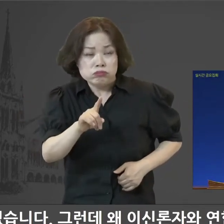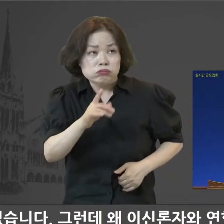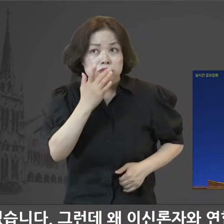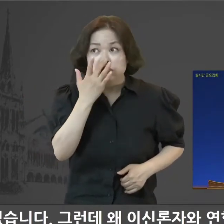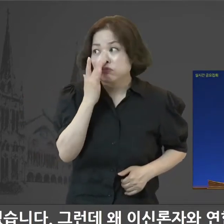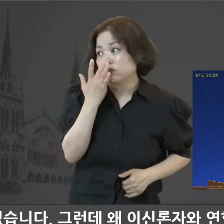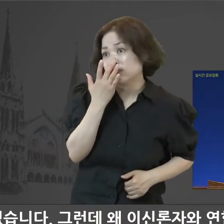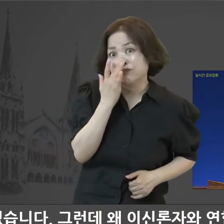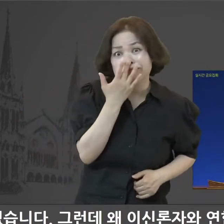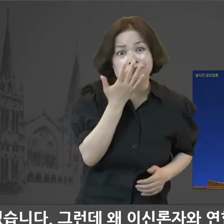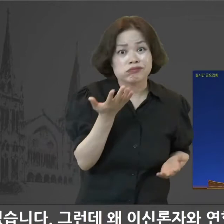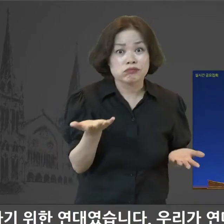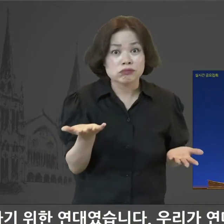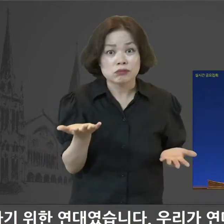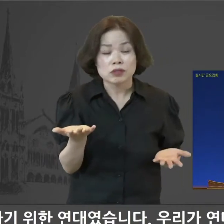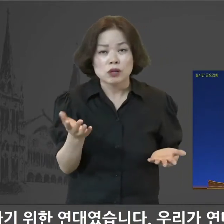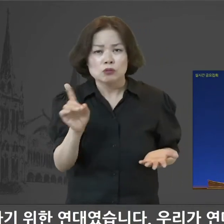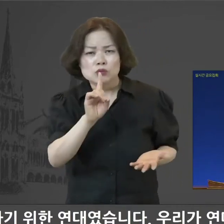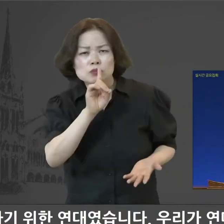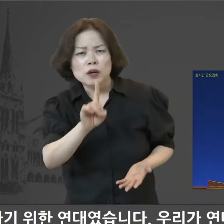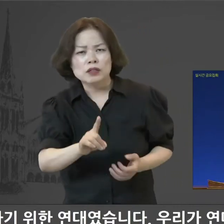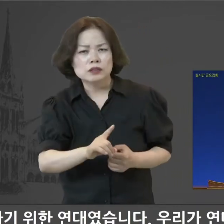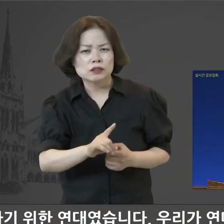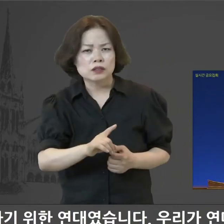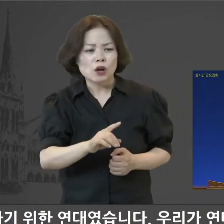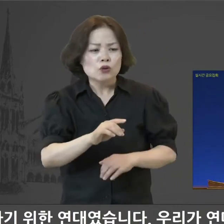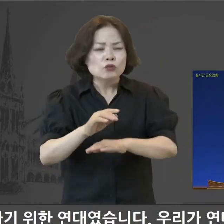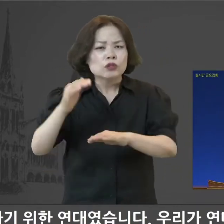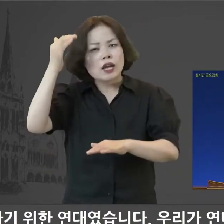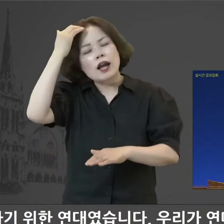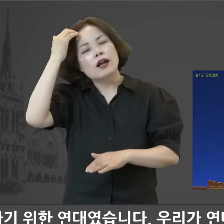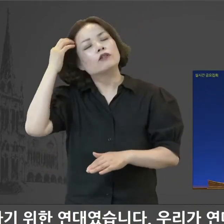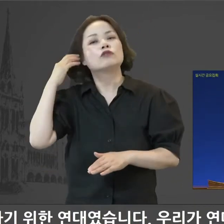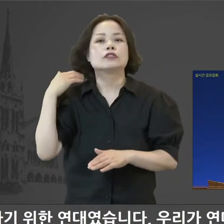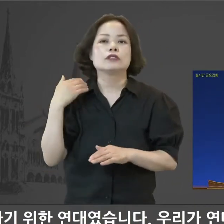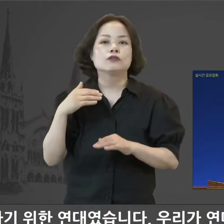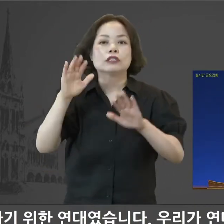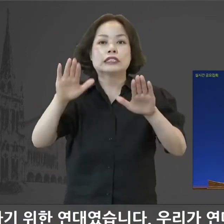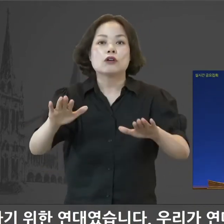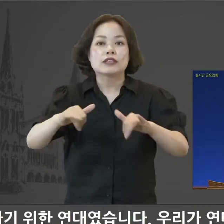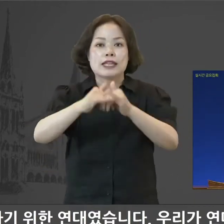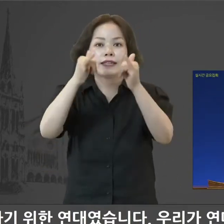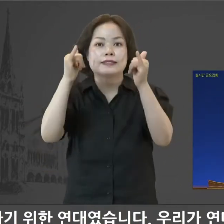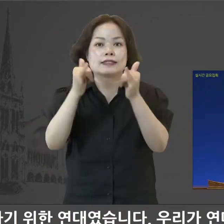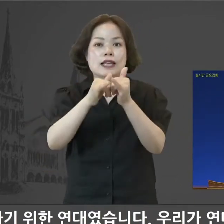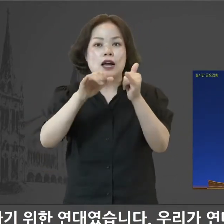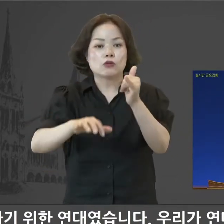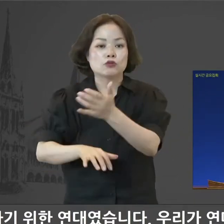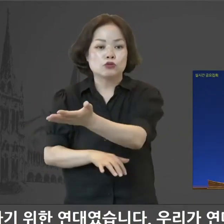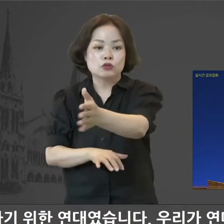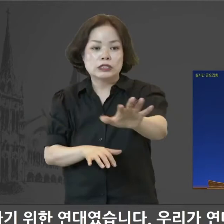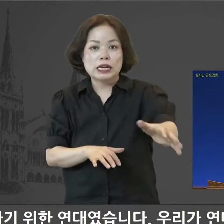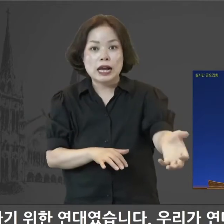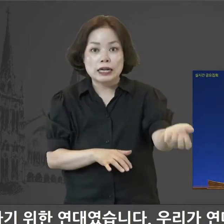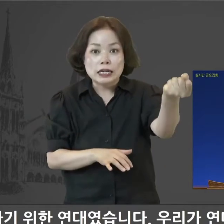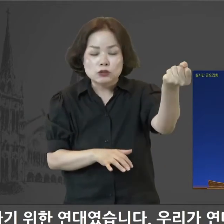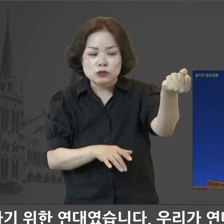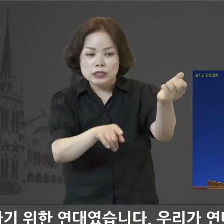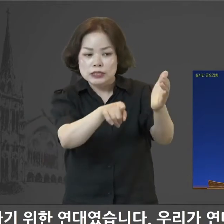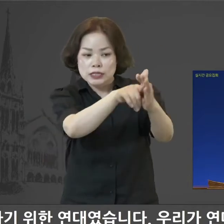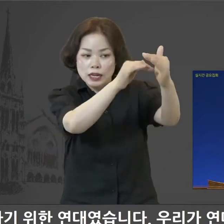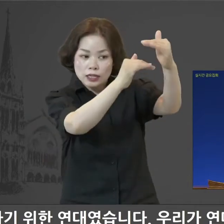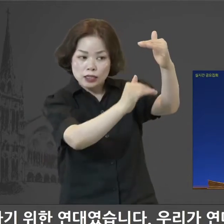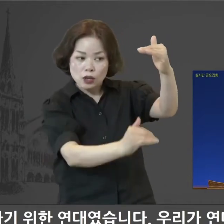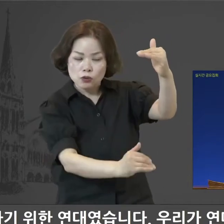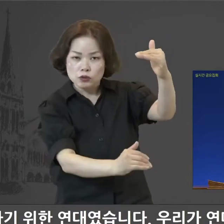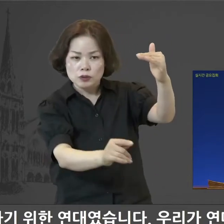그게 무슨 말인지. 그러니까 무슨 얘기냐면 우리는 현대사회에서 우리가 갖고 있는 신앙의 내용을